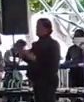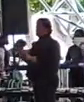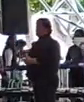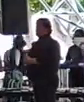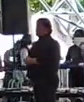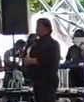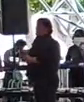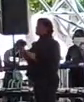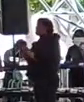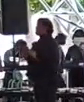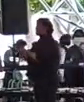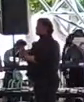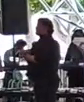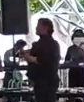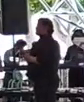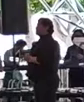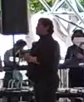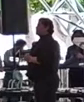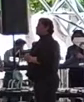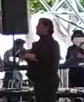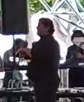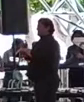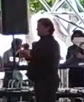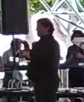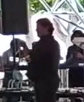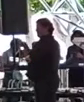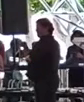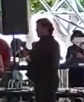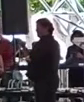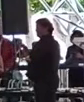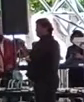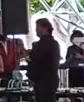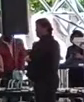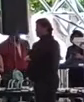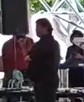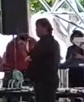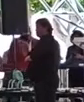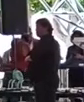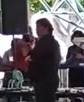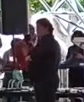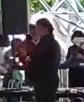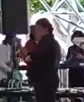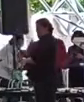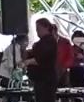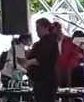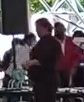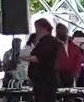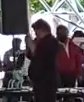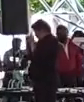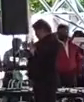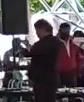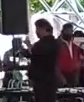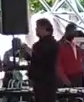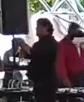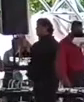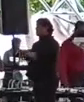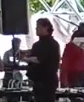Cedemos el uso de la palabra a la licenciada Mariana Espinosa de los Monteros Cuellar, nuestra presidenta honorífica del Sistema Estatal DIF.